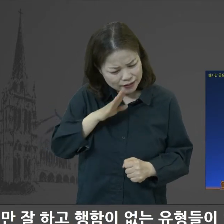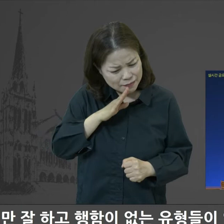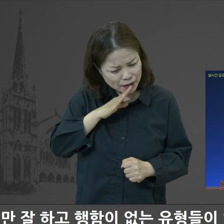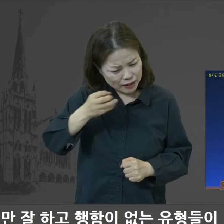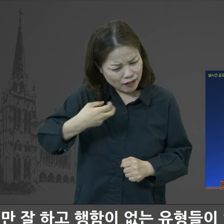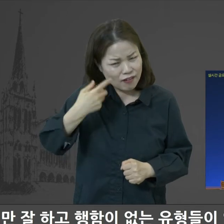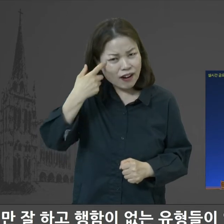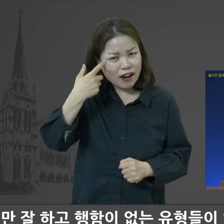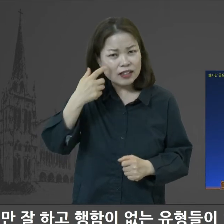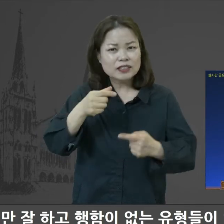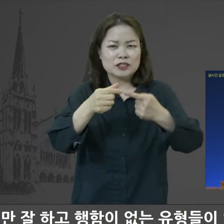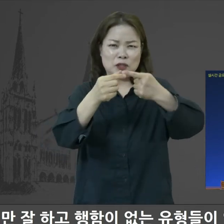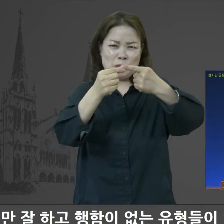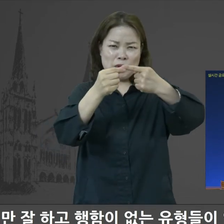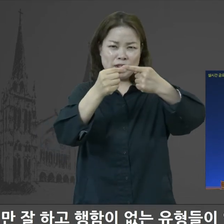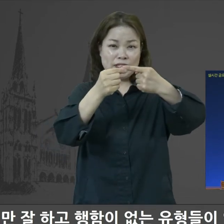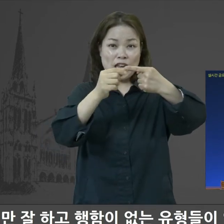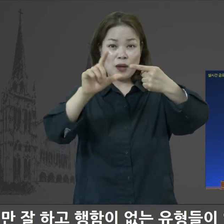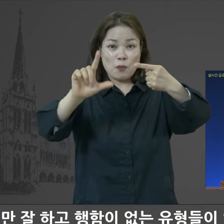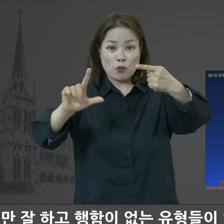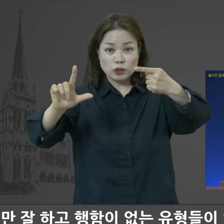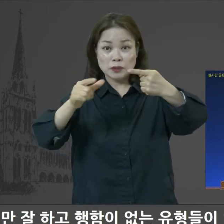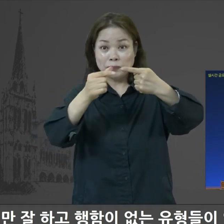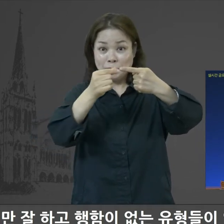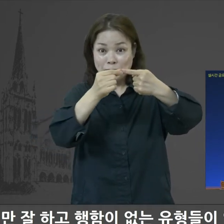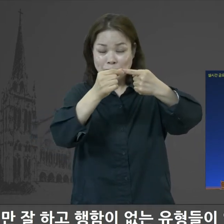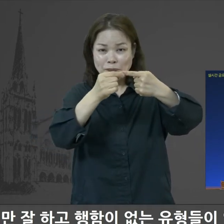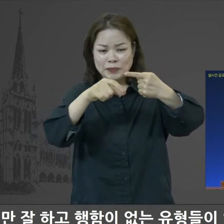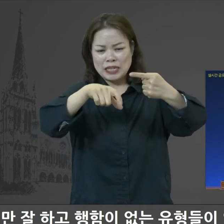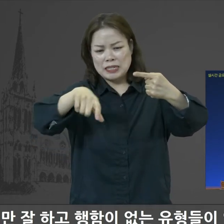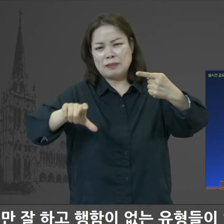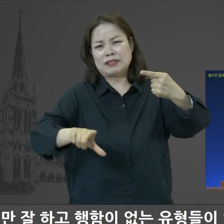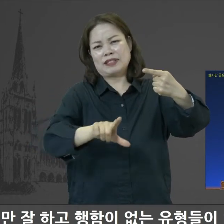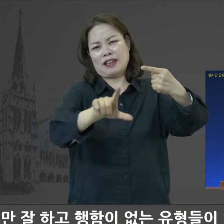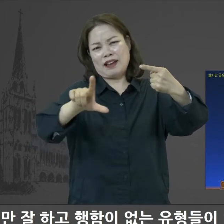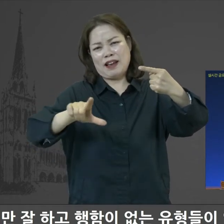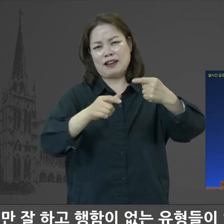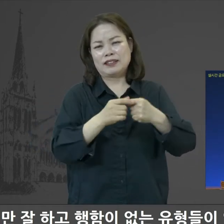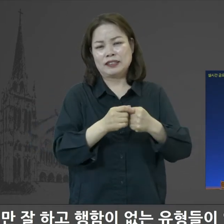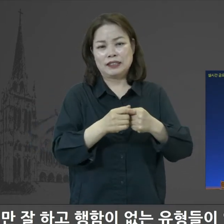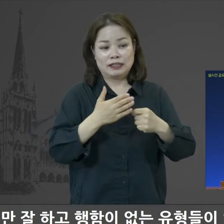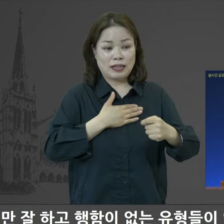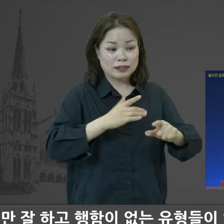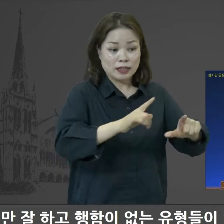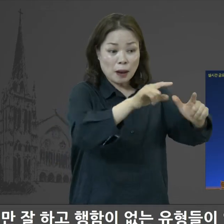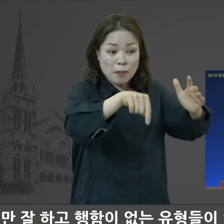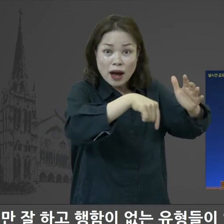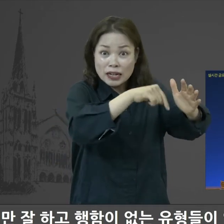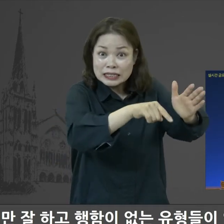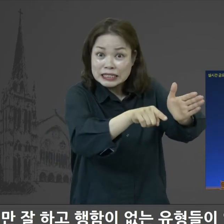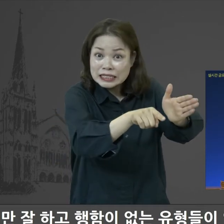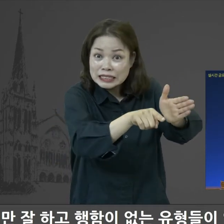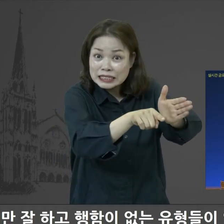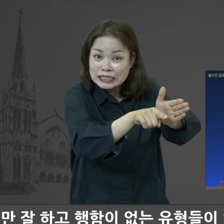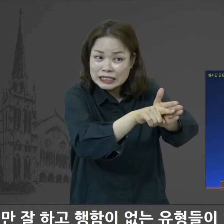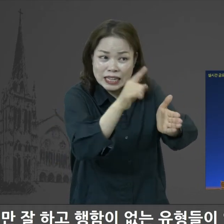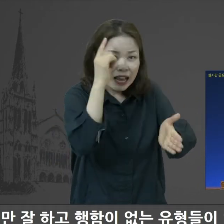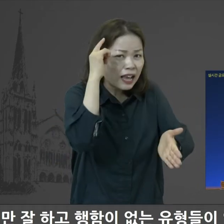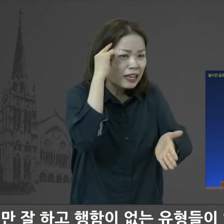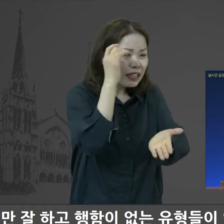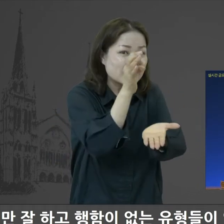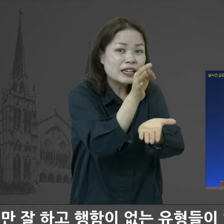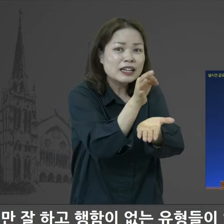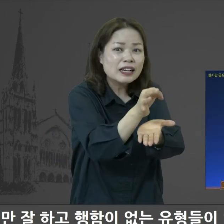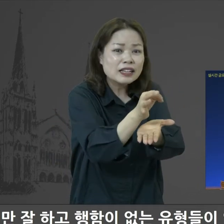첫째 유형은 내가 일반 생활에서, 나의 삶 속에서 신앙의